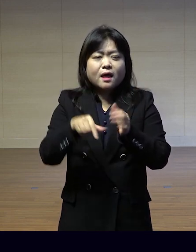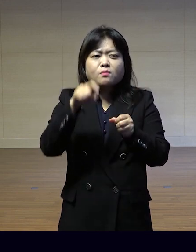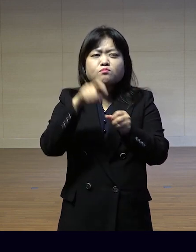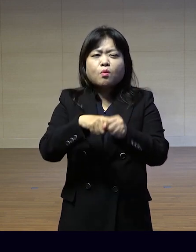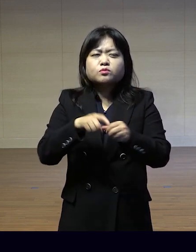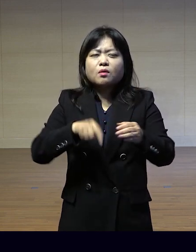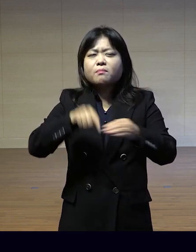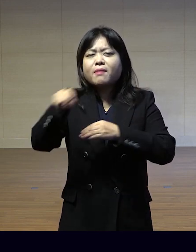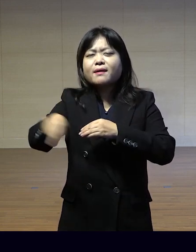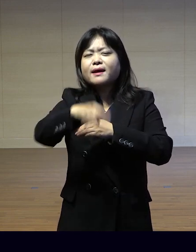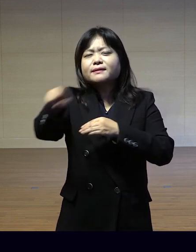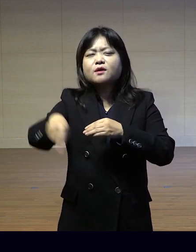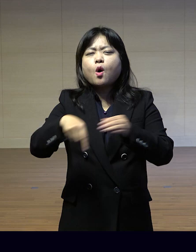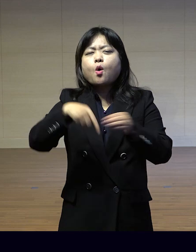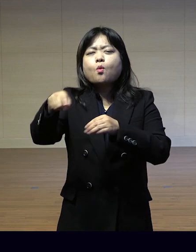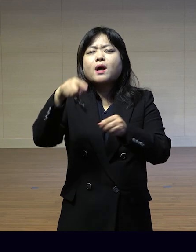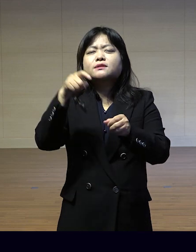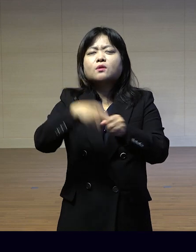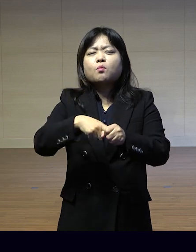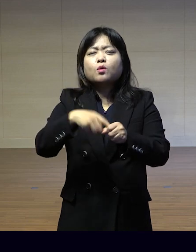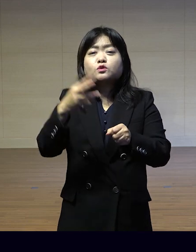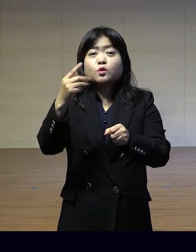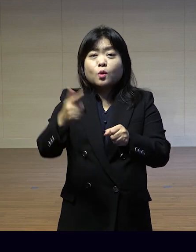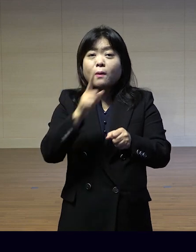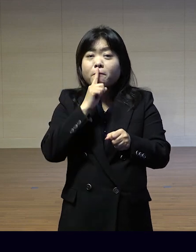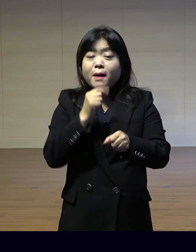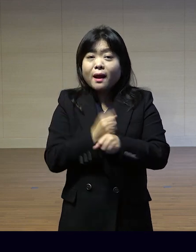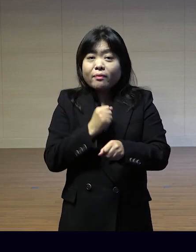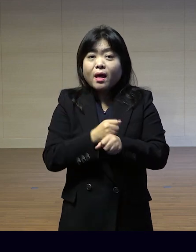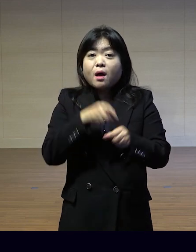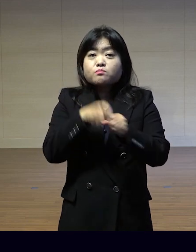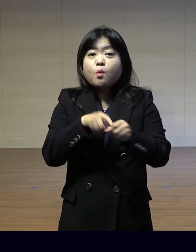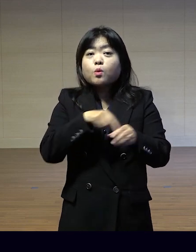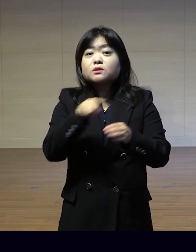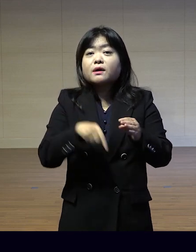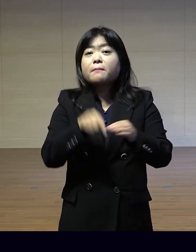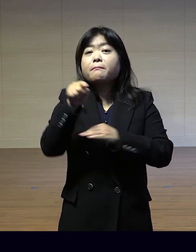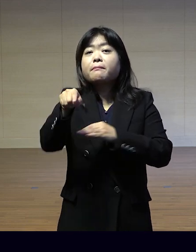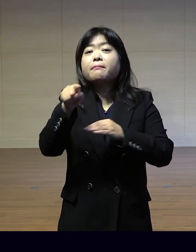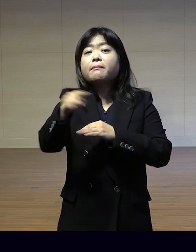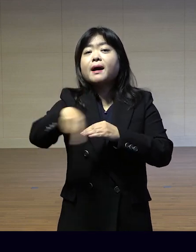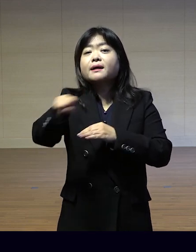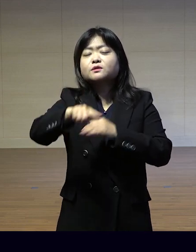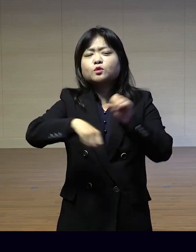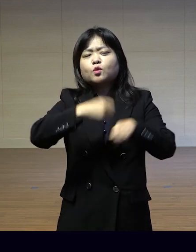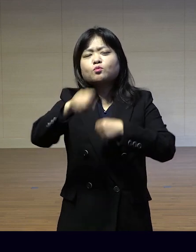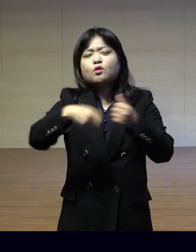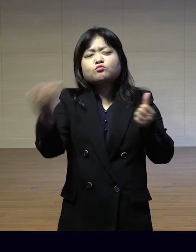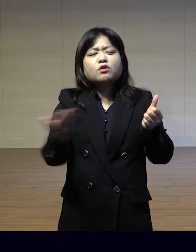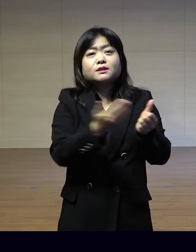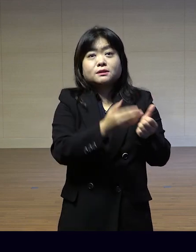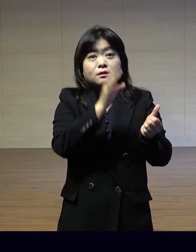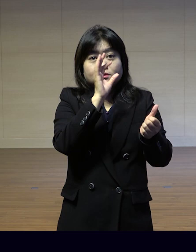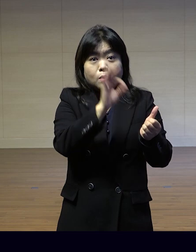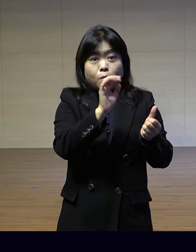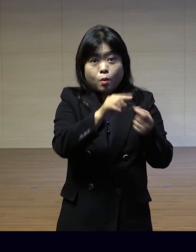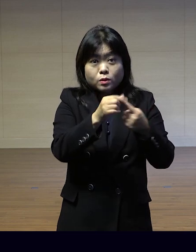피조물 바깥에 있는 외적 목적론이라 그러는데요. 목적이 바깥에서 우리 이 동물에게 부여진 걸로